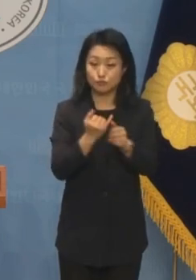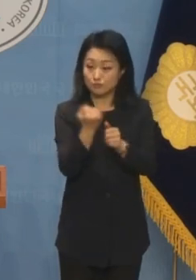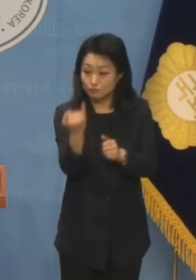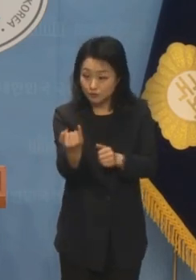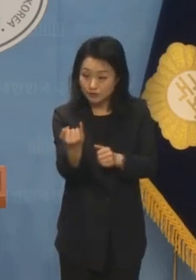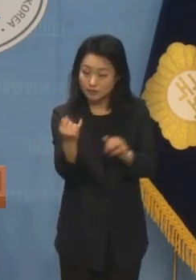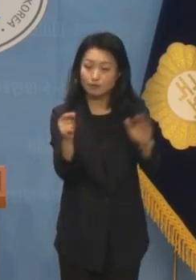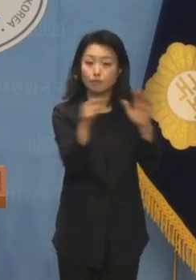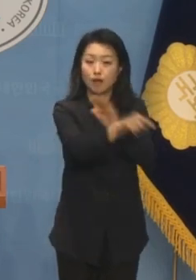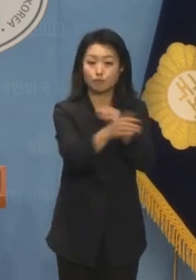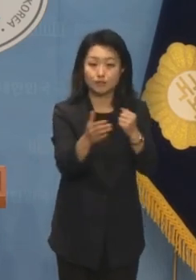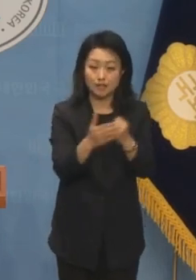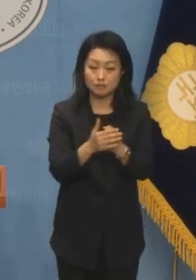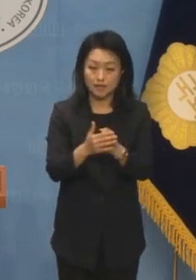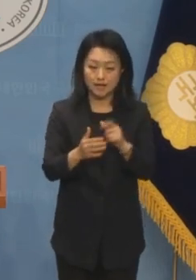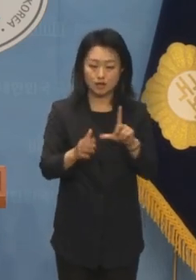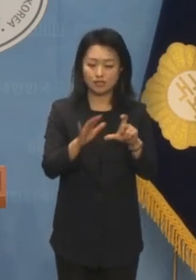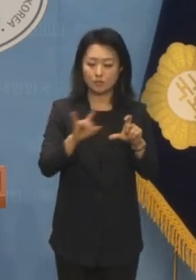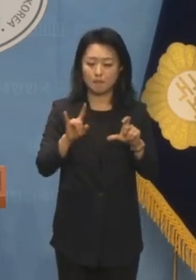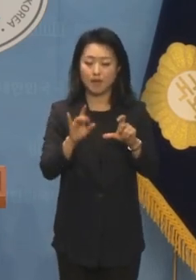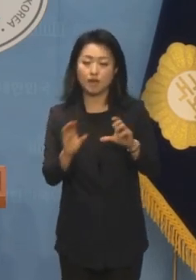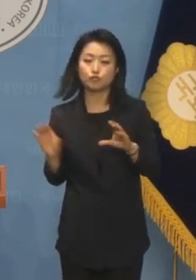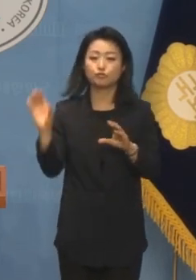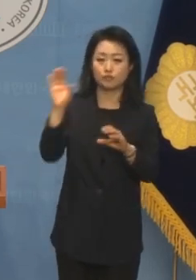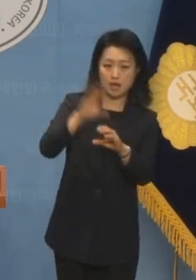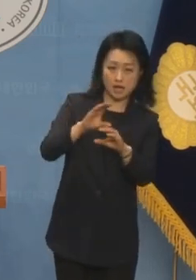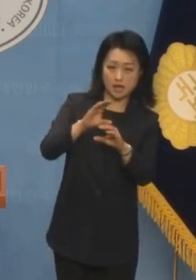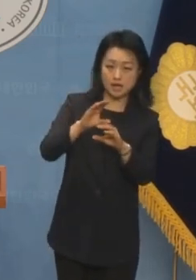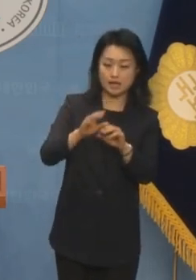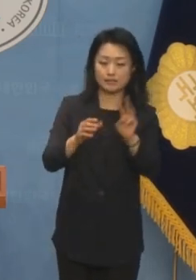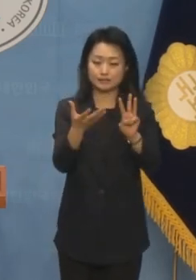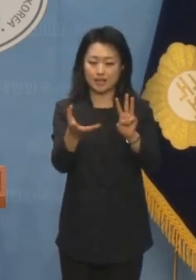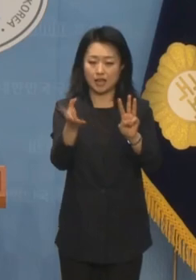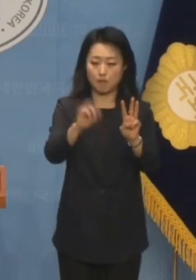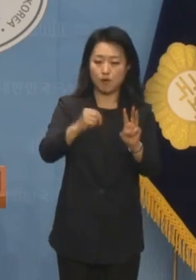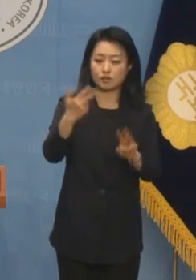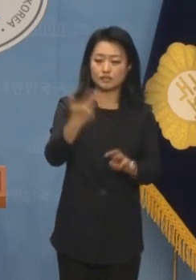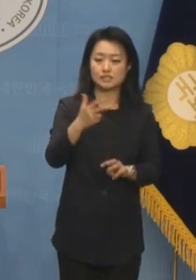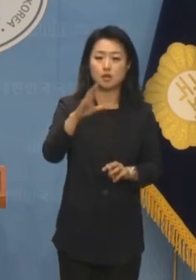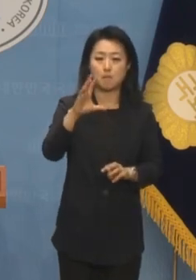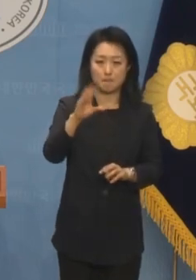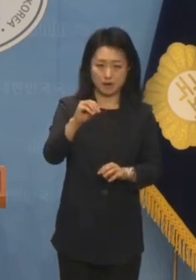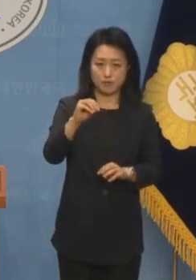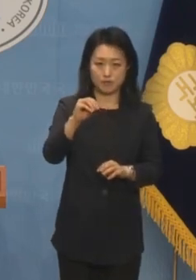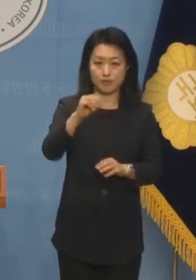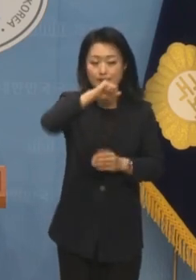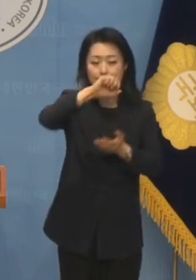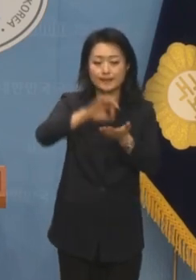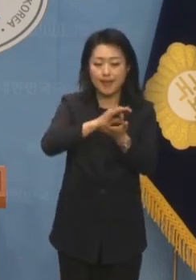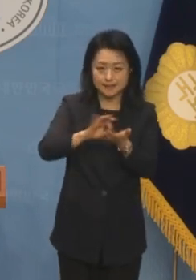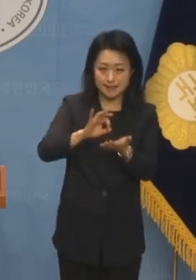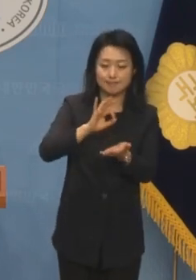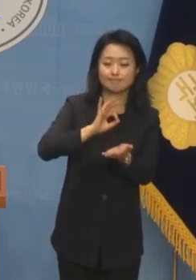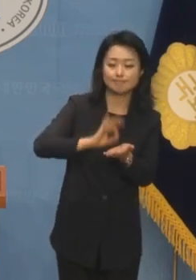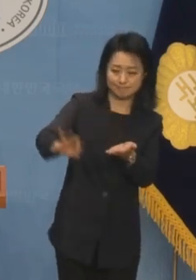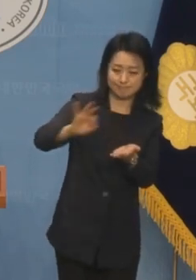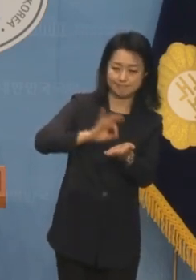인해 15배 더 불어나 3억 7천만 원이 넘는 국민들의